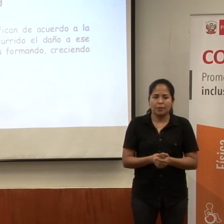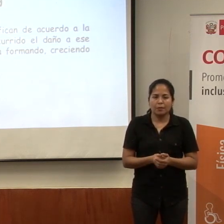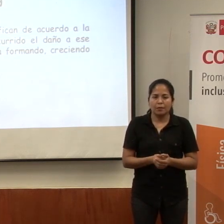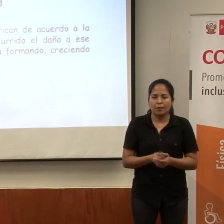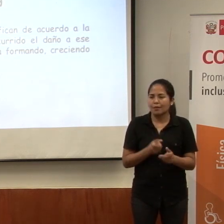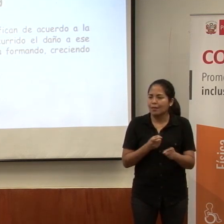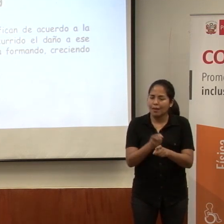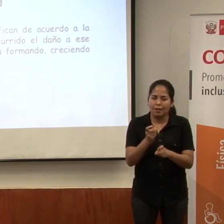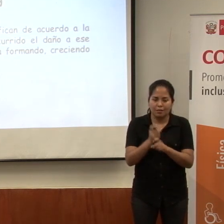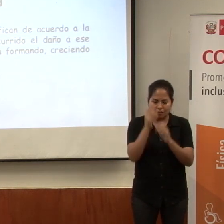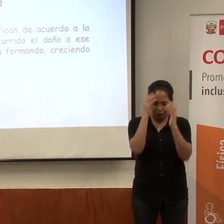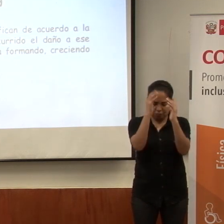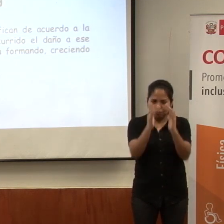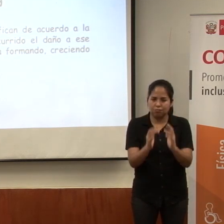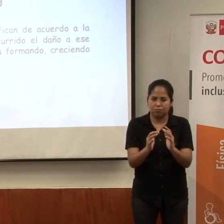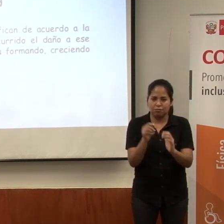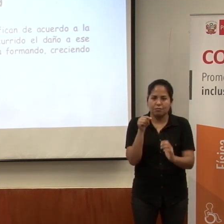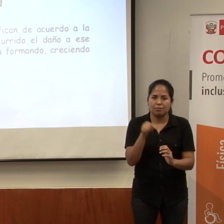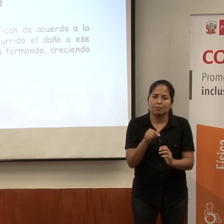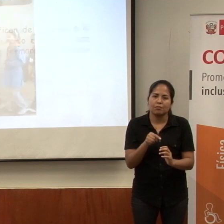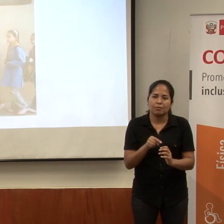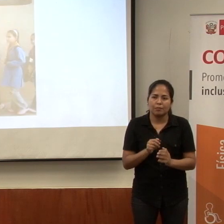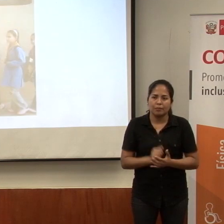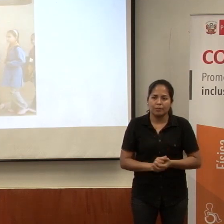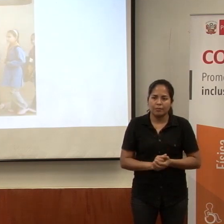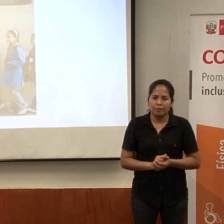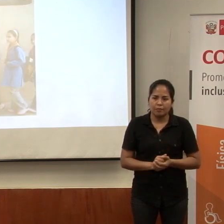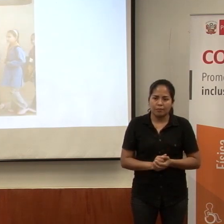tengan daño cerebral.